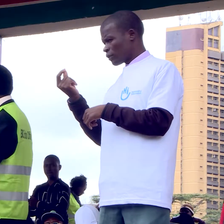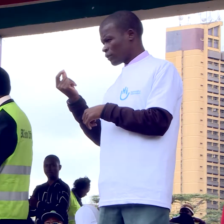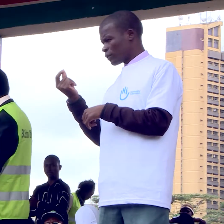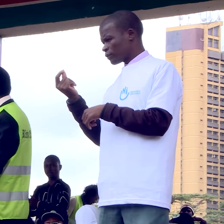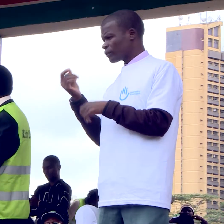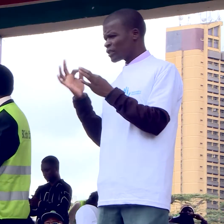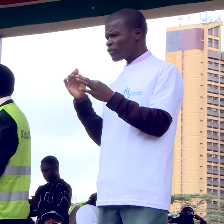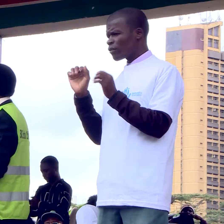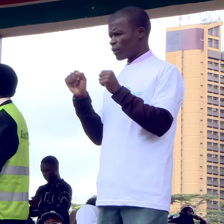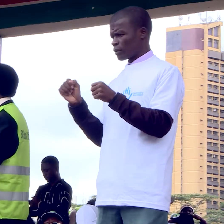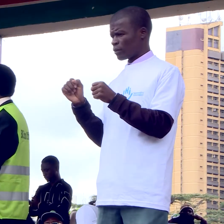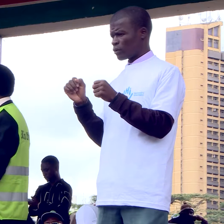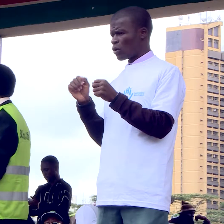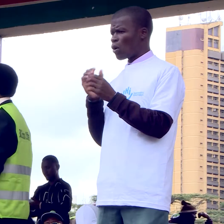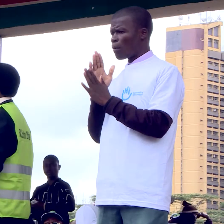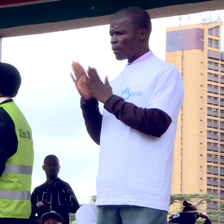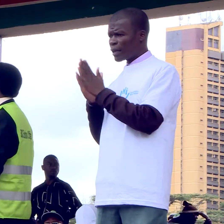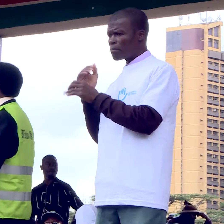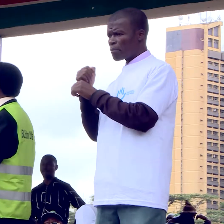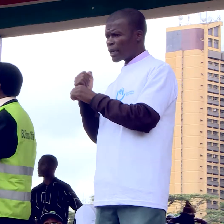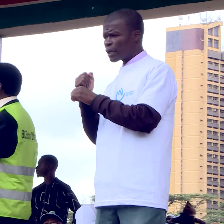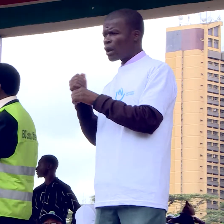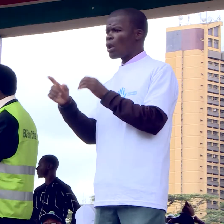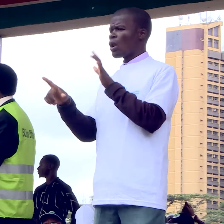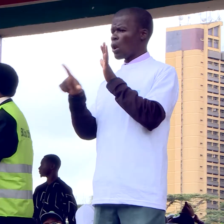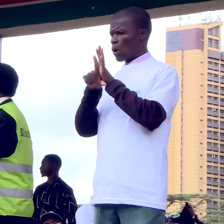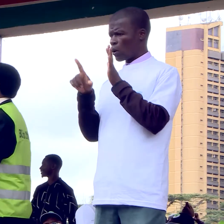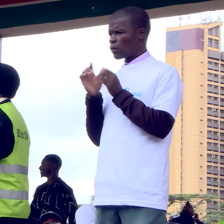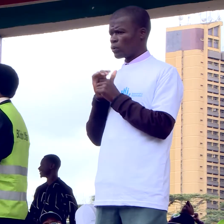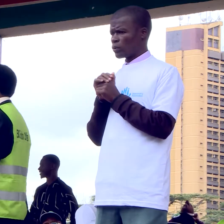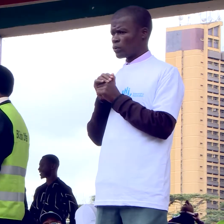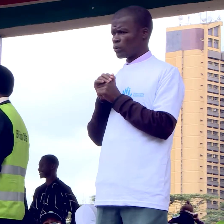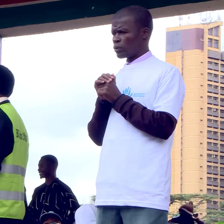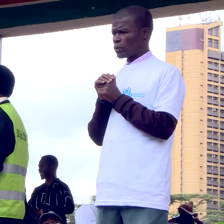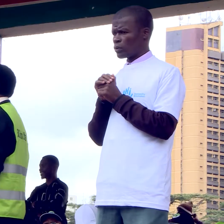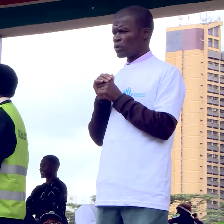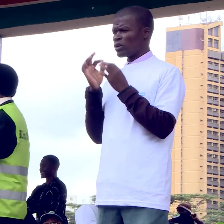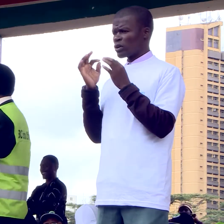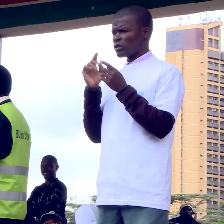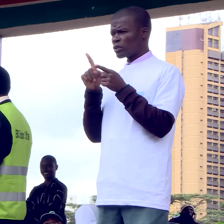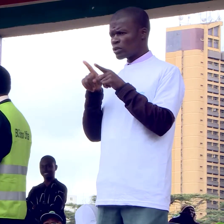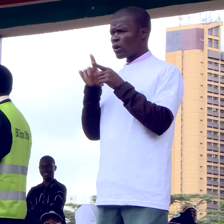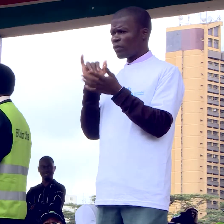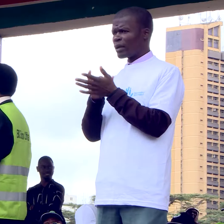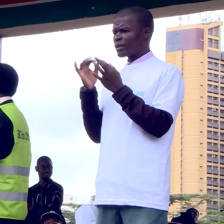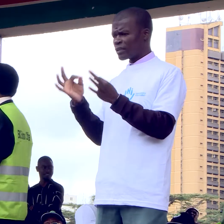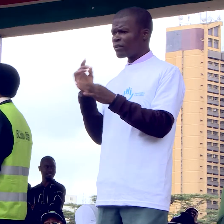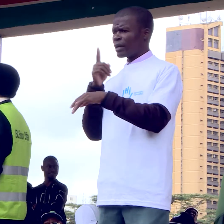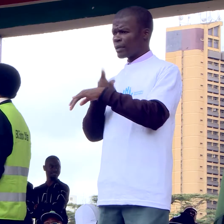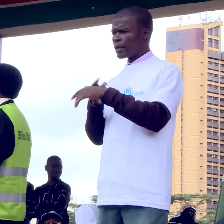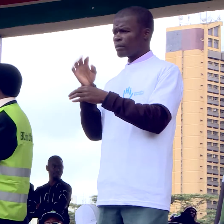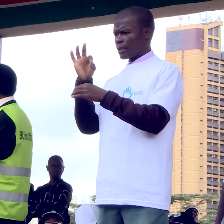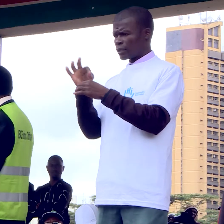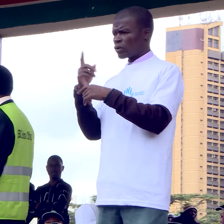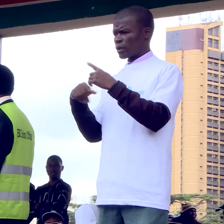pamoja tutengeneze sheria na mikakati kiasi ya kwamba ikifika wakati wa uchaguzi hatuwachoshi na venye vyama